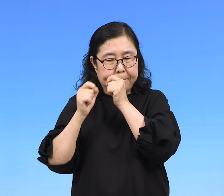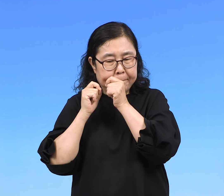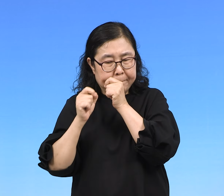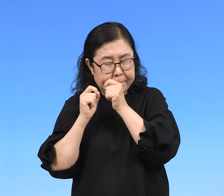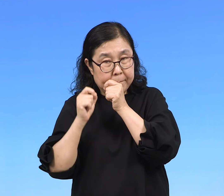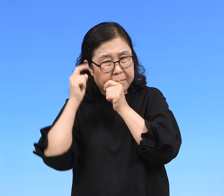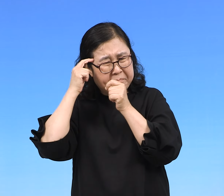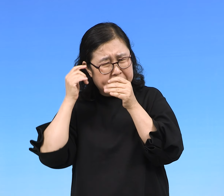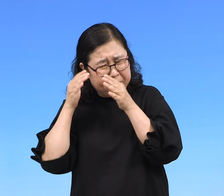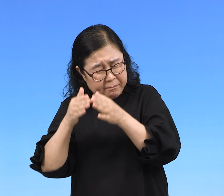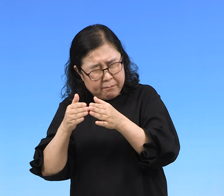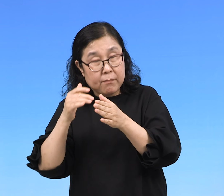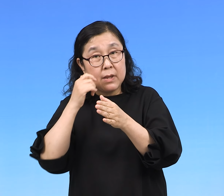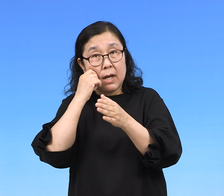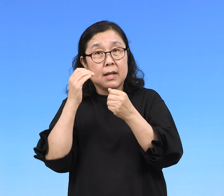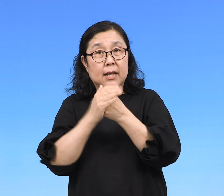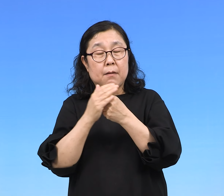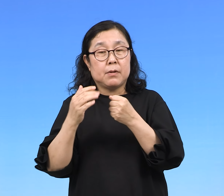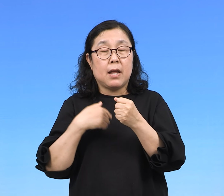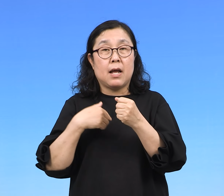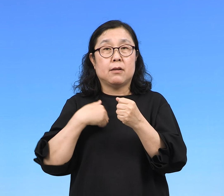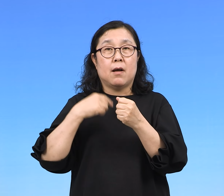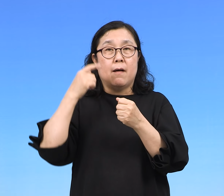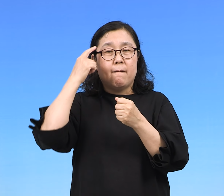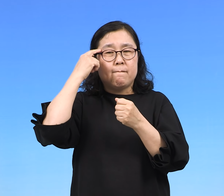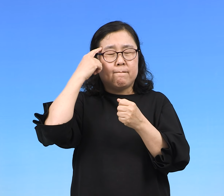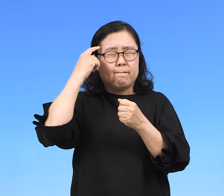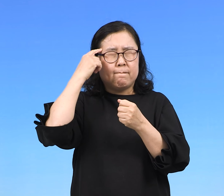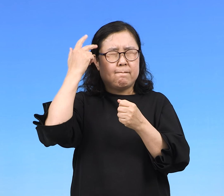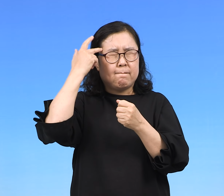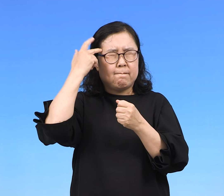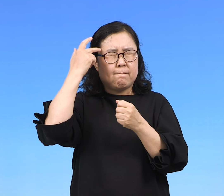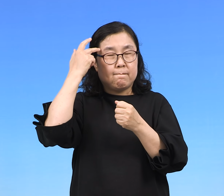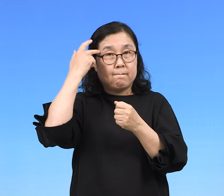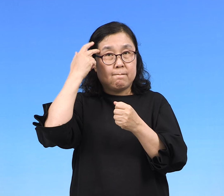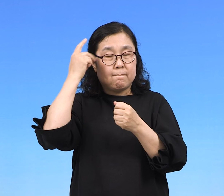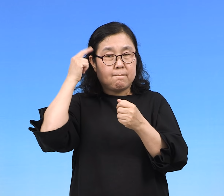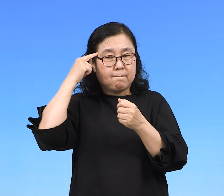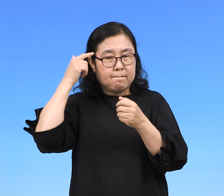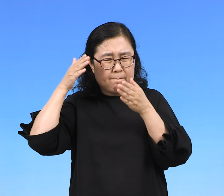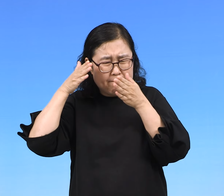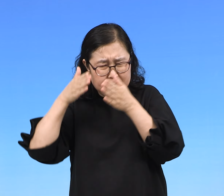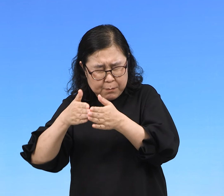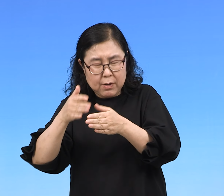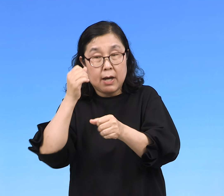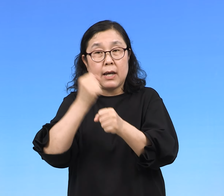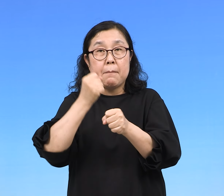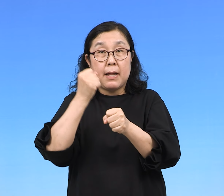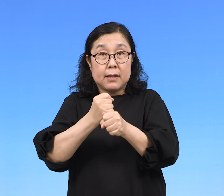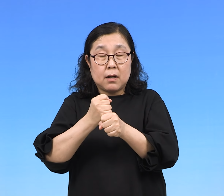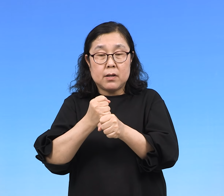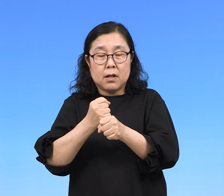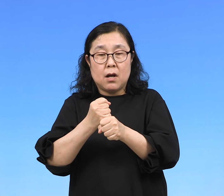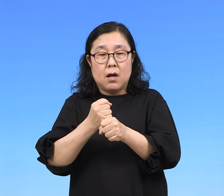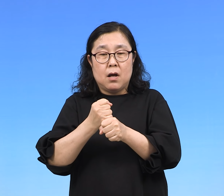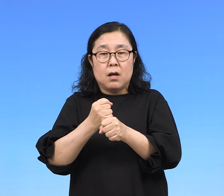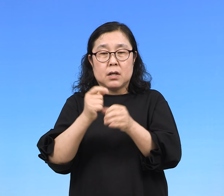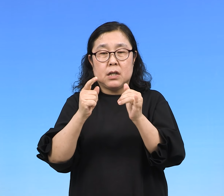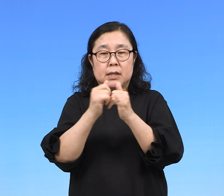몰두하지 못하니까, 그래서 막 그냥 막 정신을 쏙 빼놓으면서 그 자기가 하는 말에 몰두하게 만드는 게